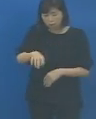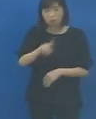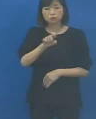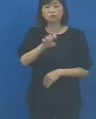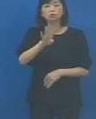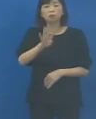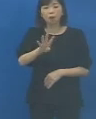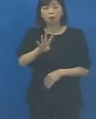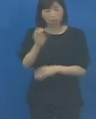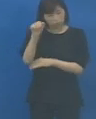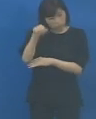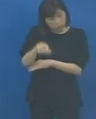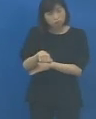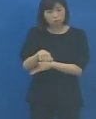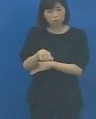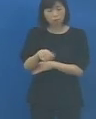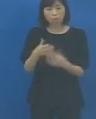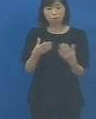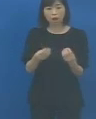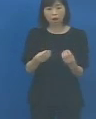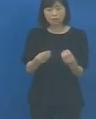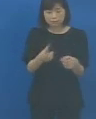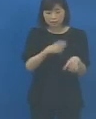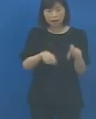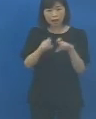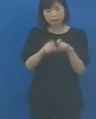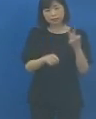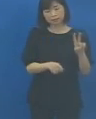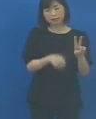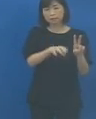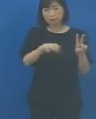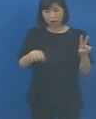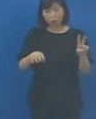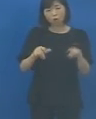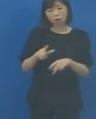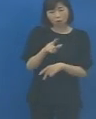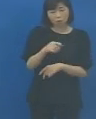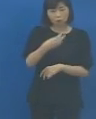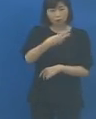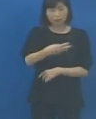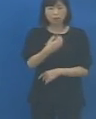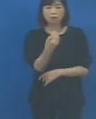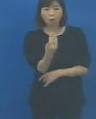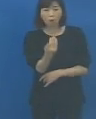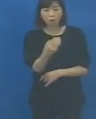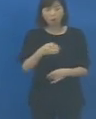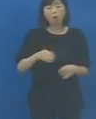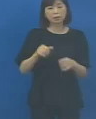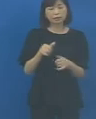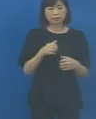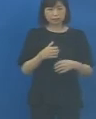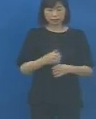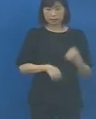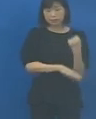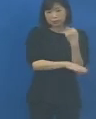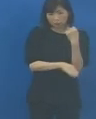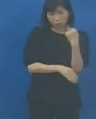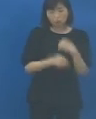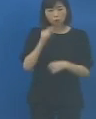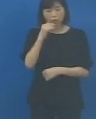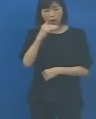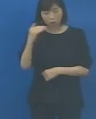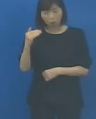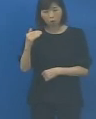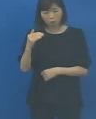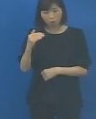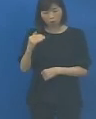認済みでありますが、さらに2会場、航空自衛隊の美保基地と米子高専、の承認がおりました。